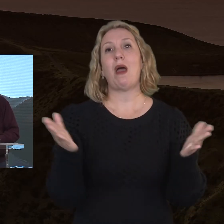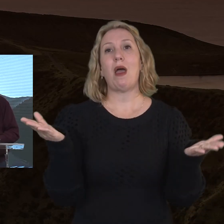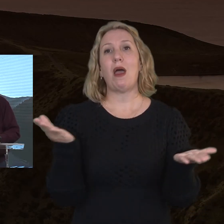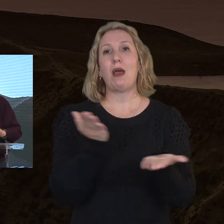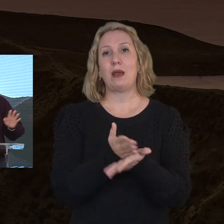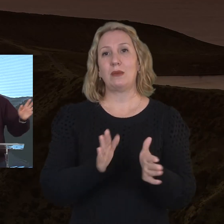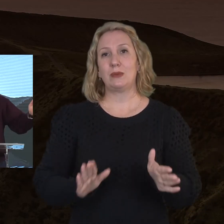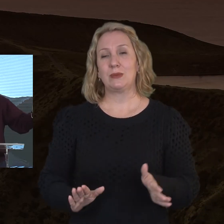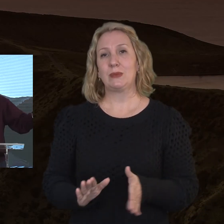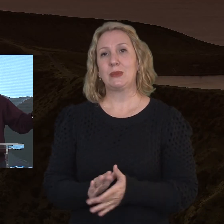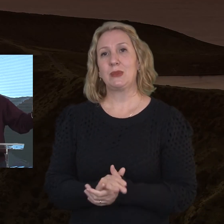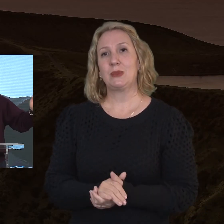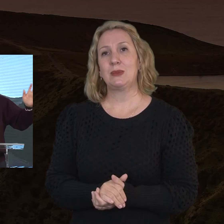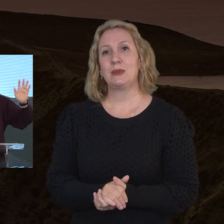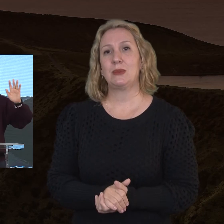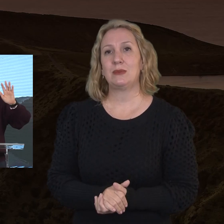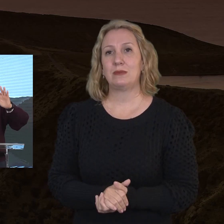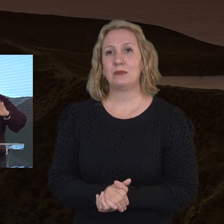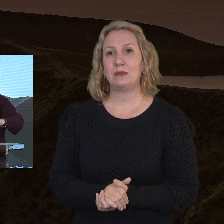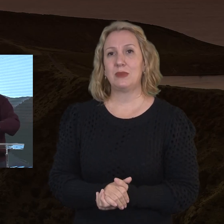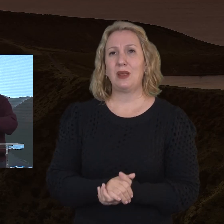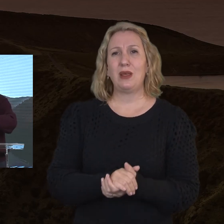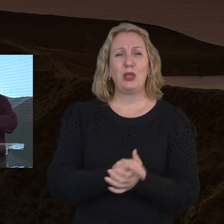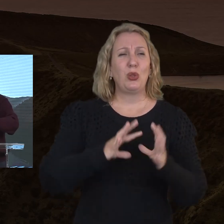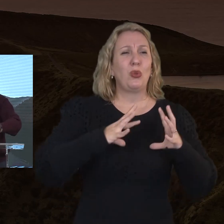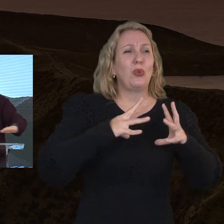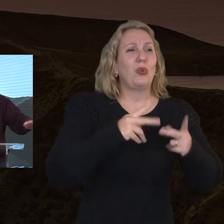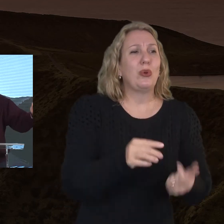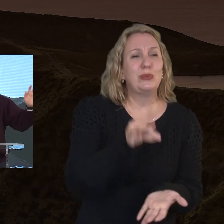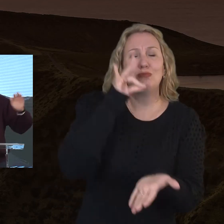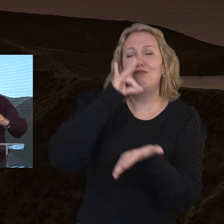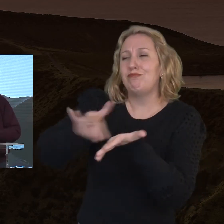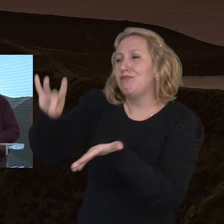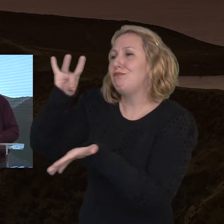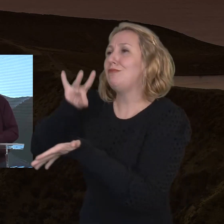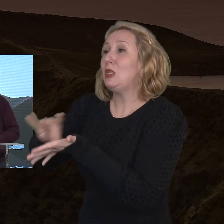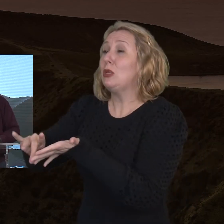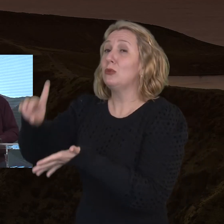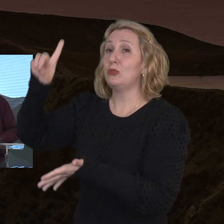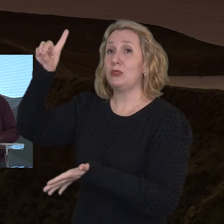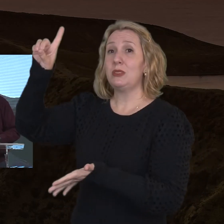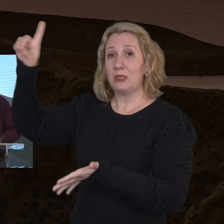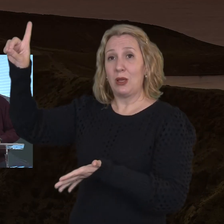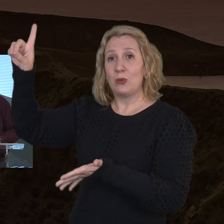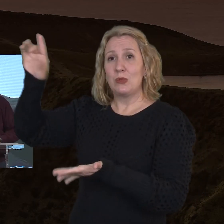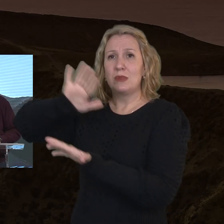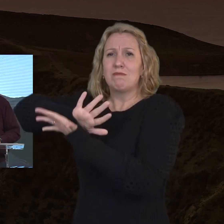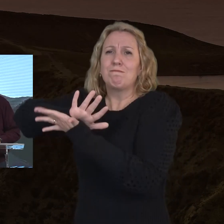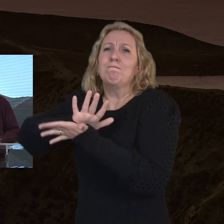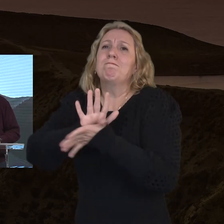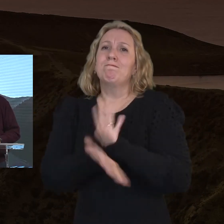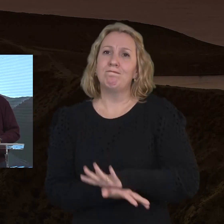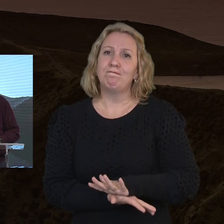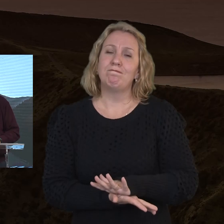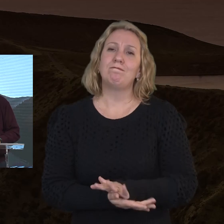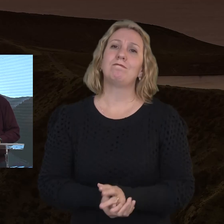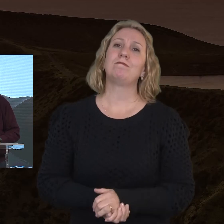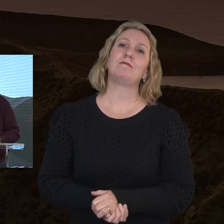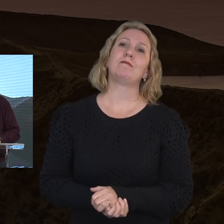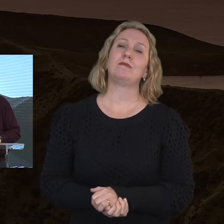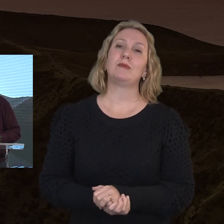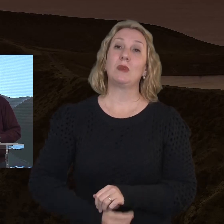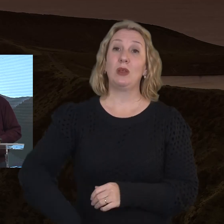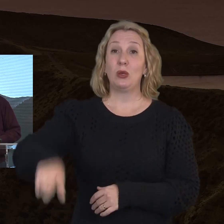irmãos daí todos inimigos de deus terão sido os derrotados e o